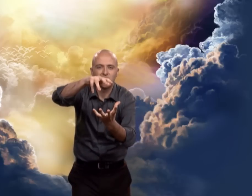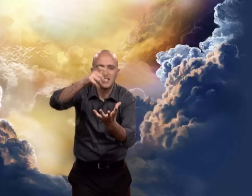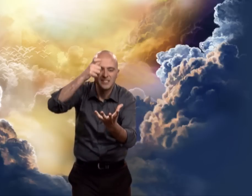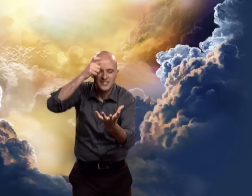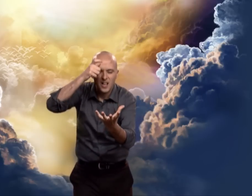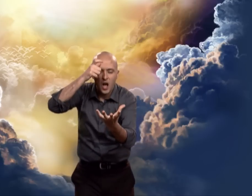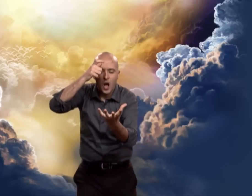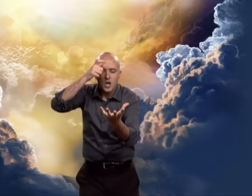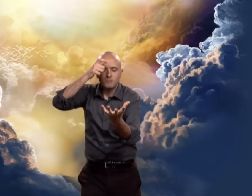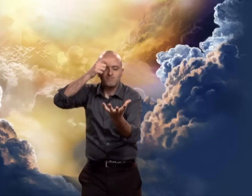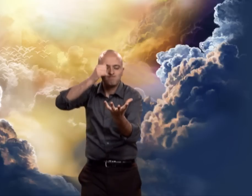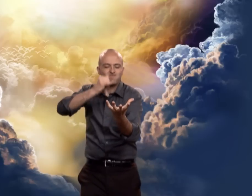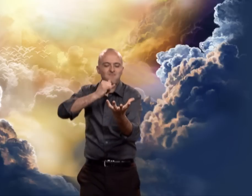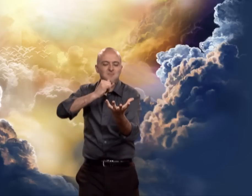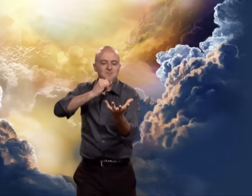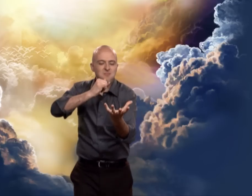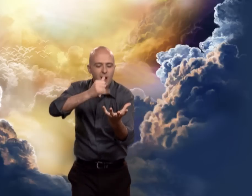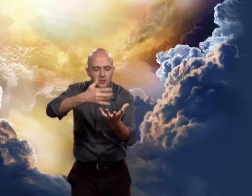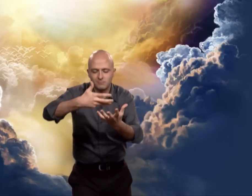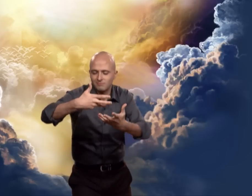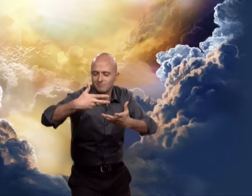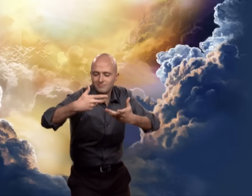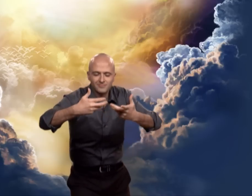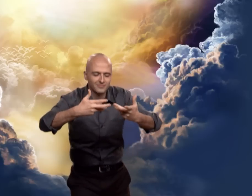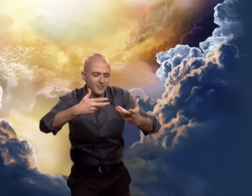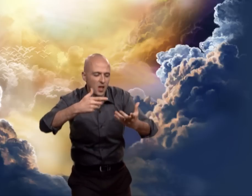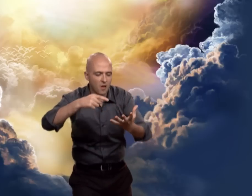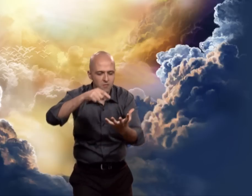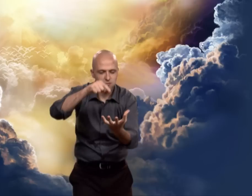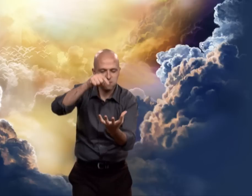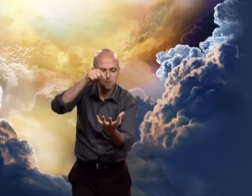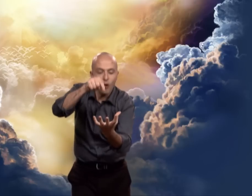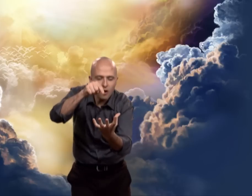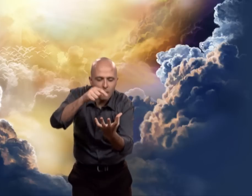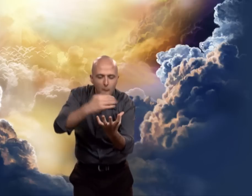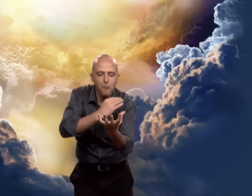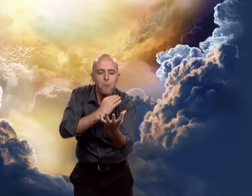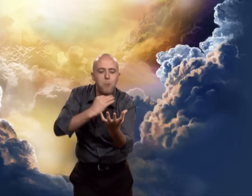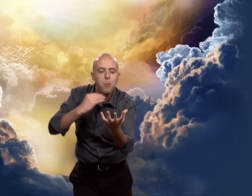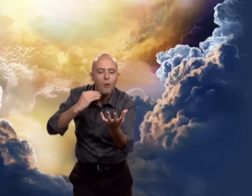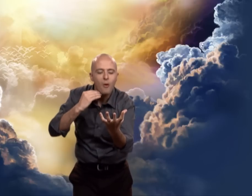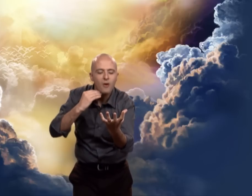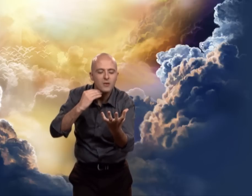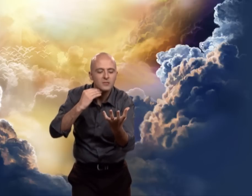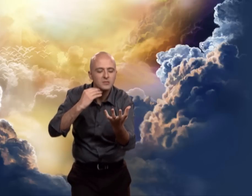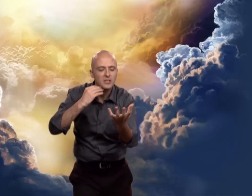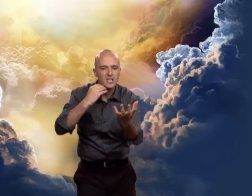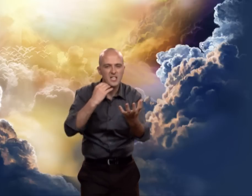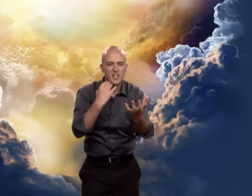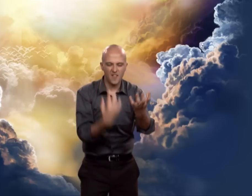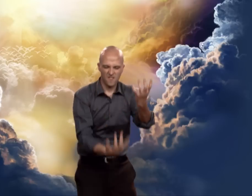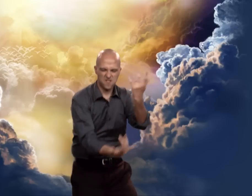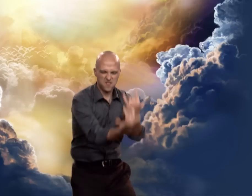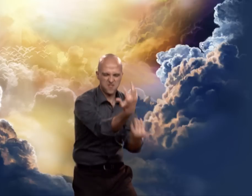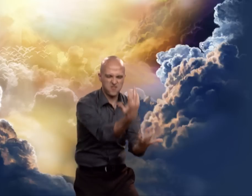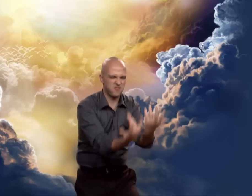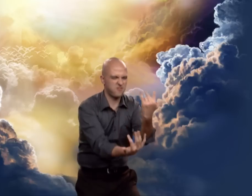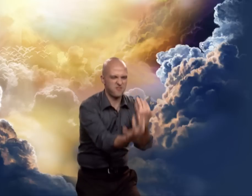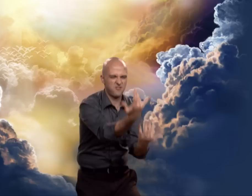O mal tem sido promovido através da heresia do tormento eterno. A religião da Bíblia, repleta de amor e bondade,